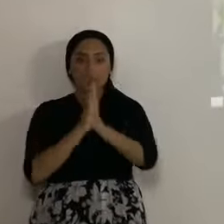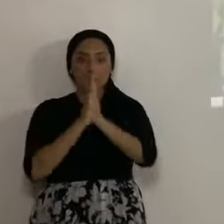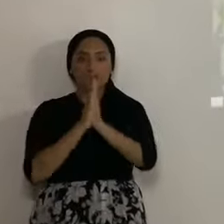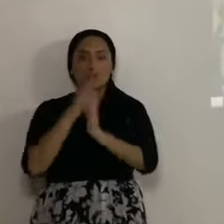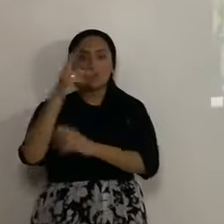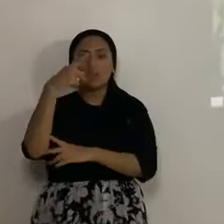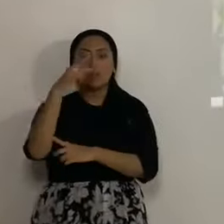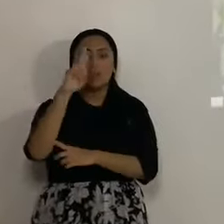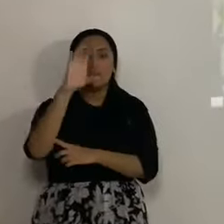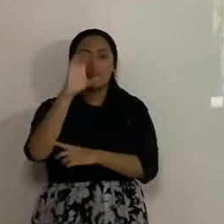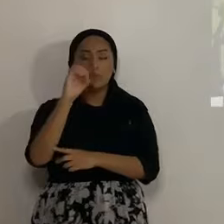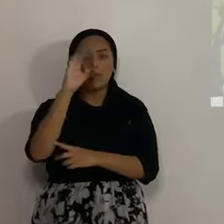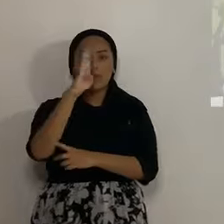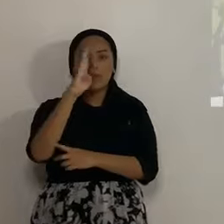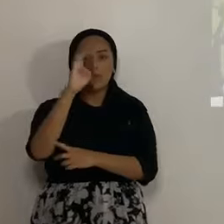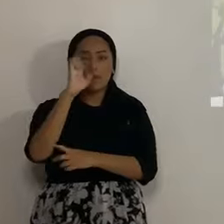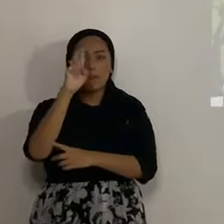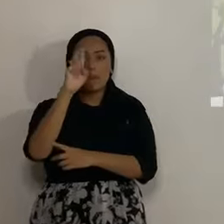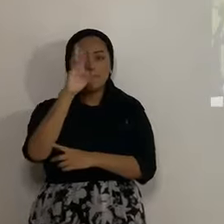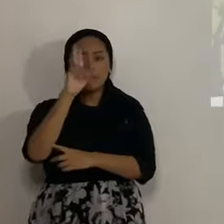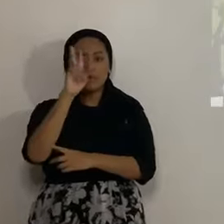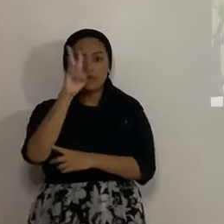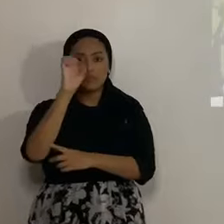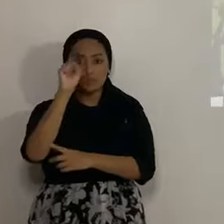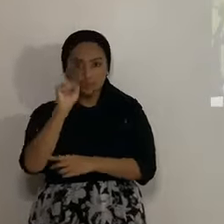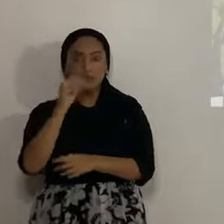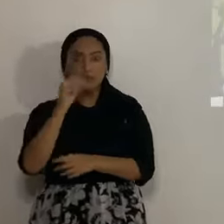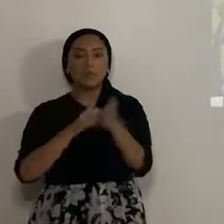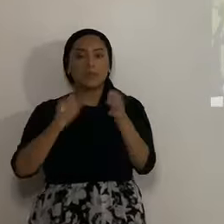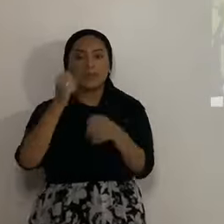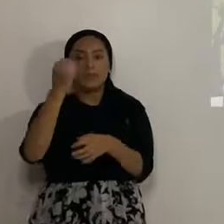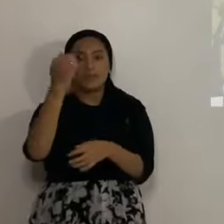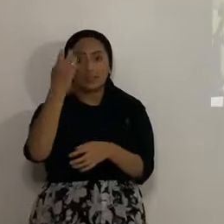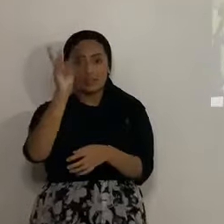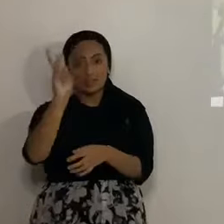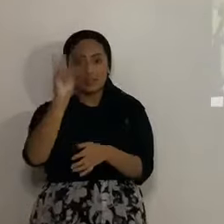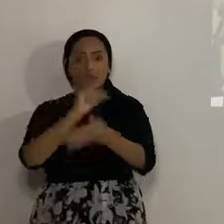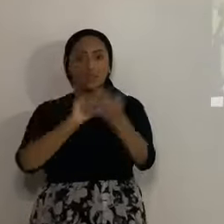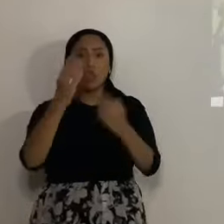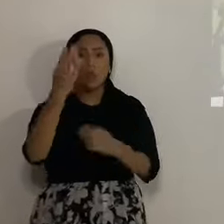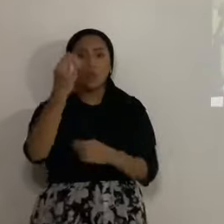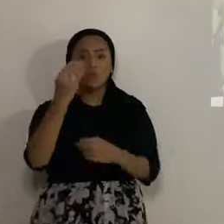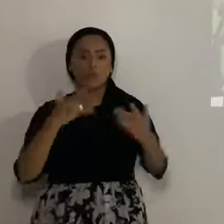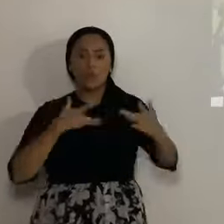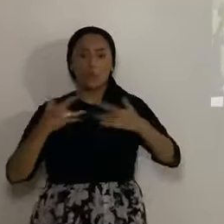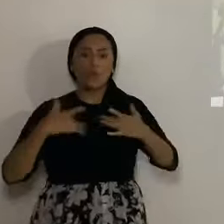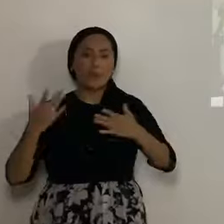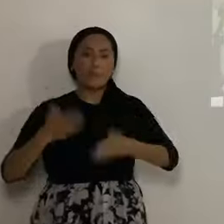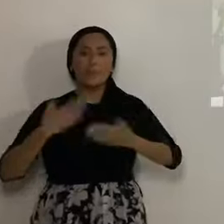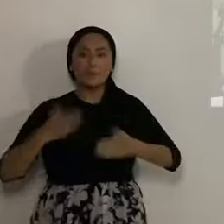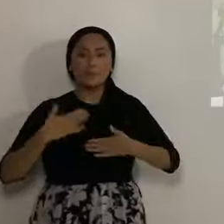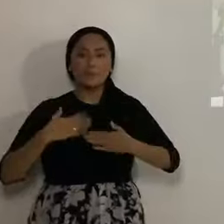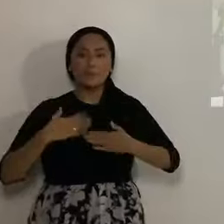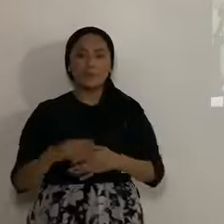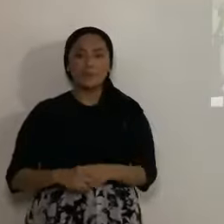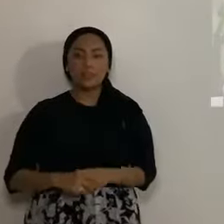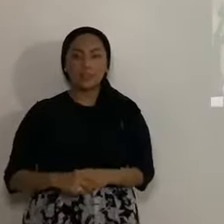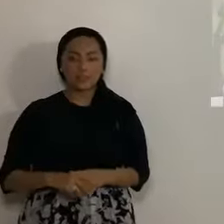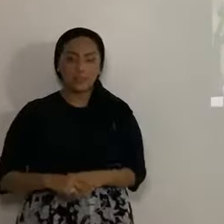Proverbios 16, 14, vamos para allá, rapidito, eso, con ánimo, con gozo, dejemos